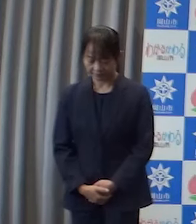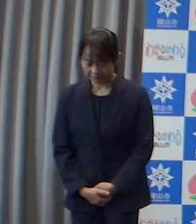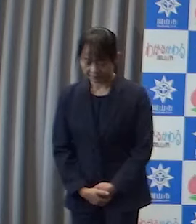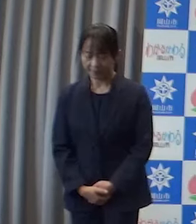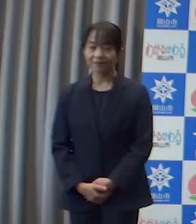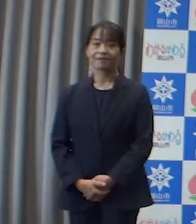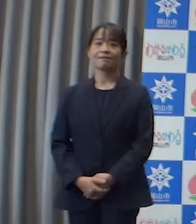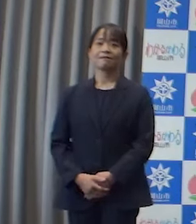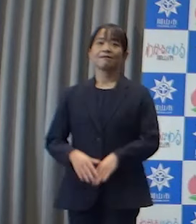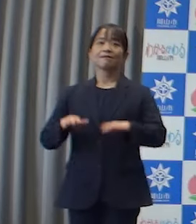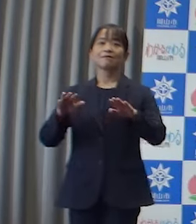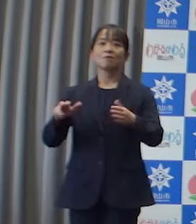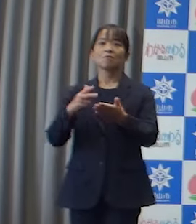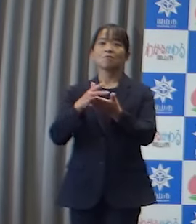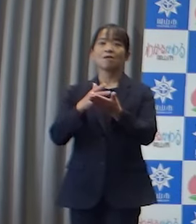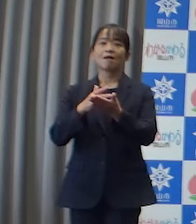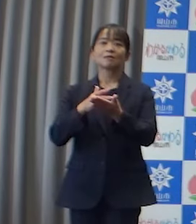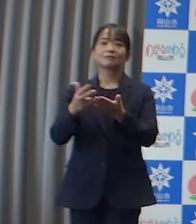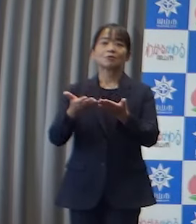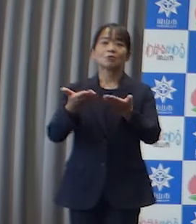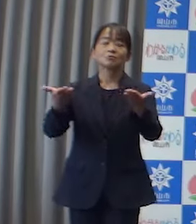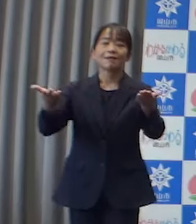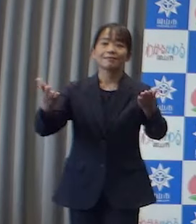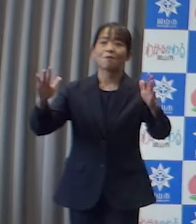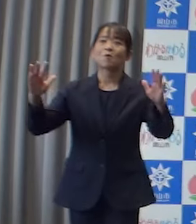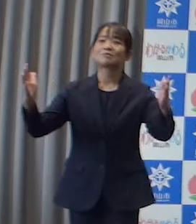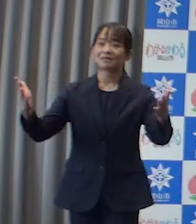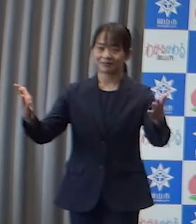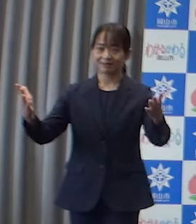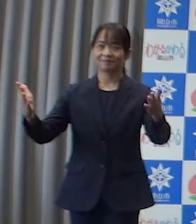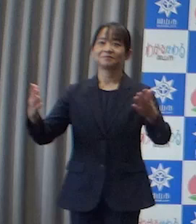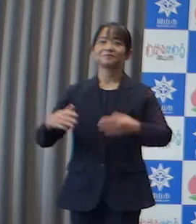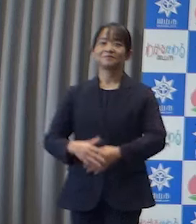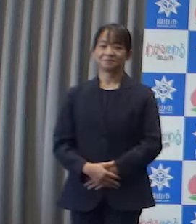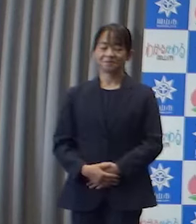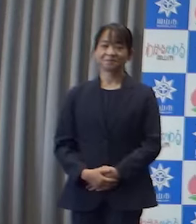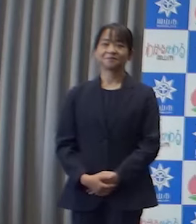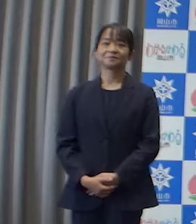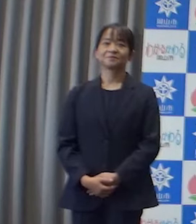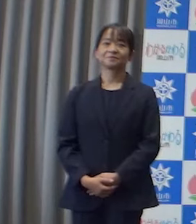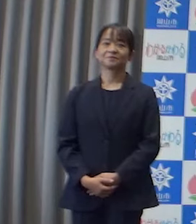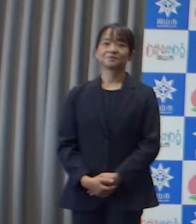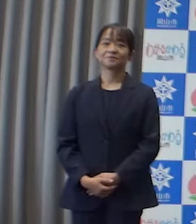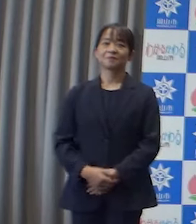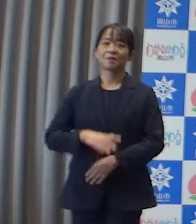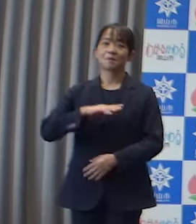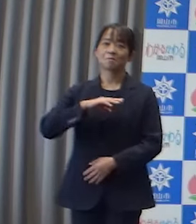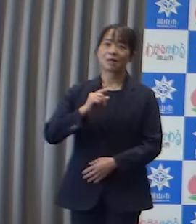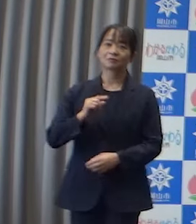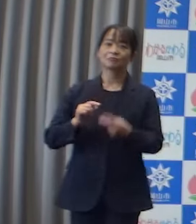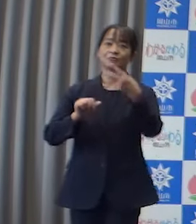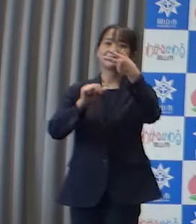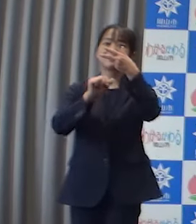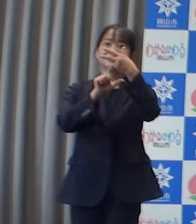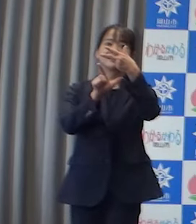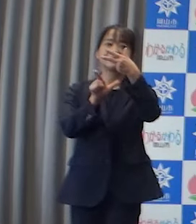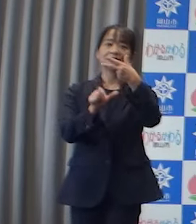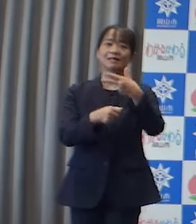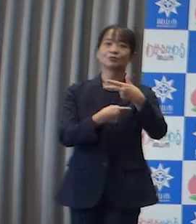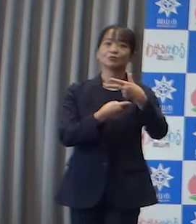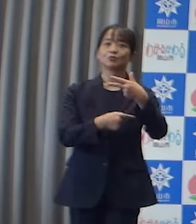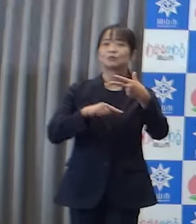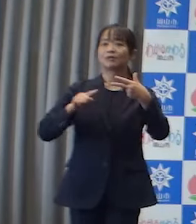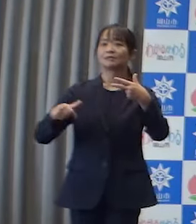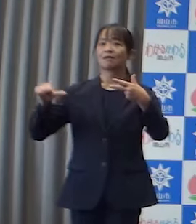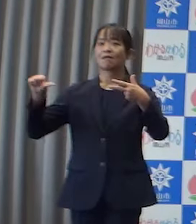今日はお手元に資料はないと思います。とりあえずまずは7月の1日から5